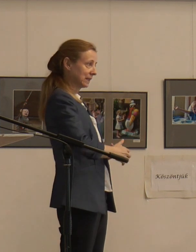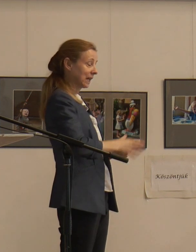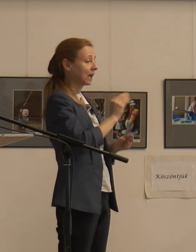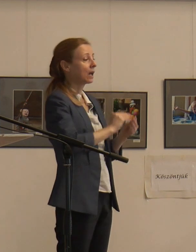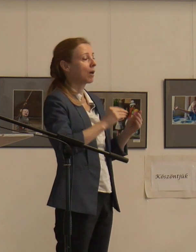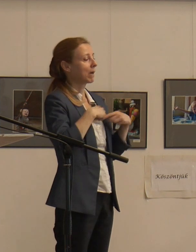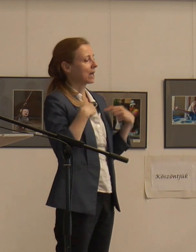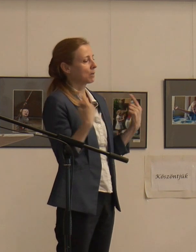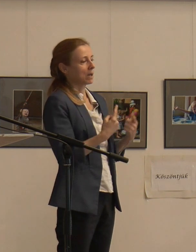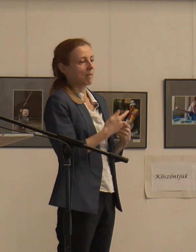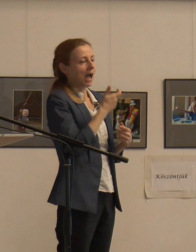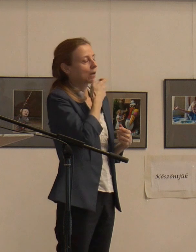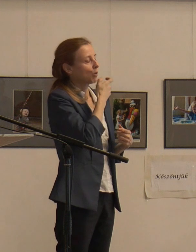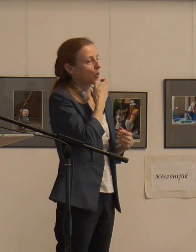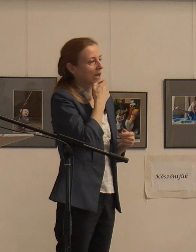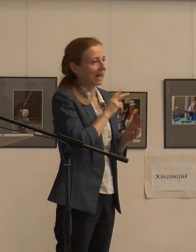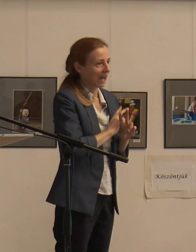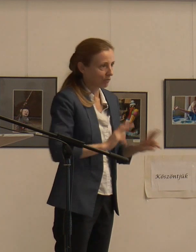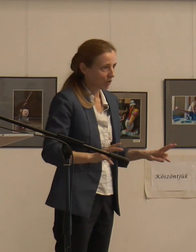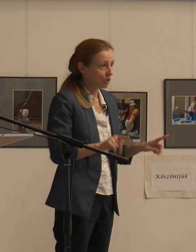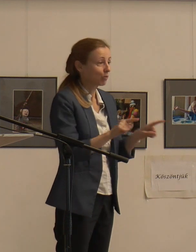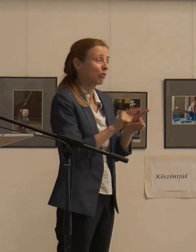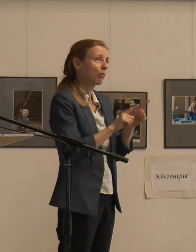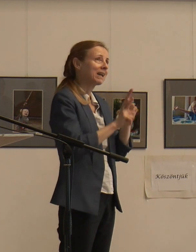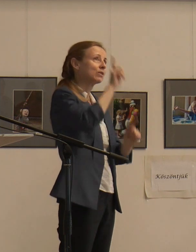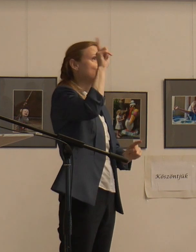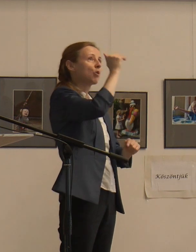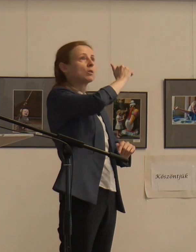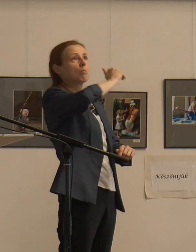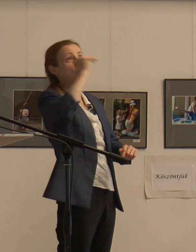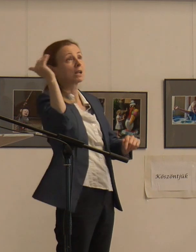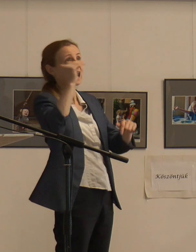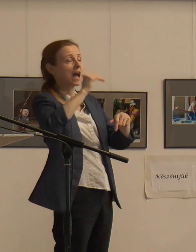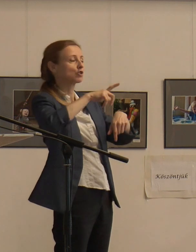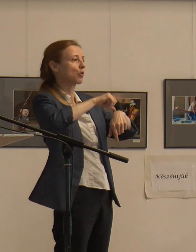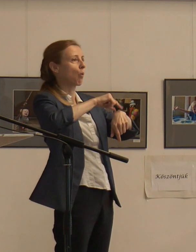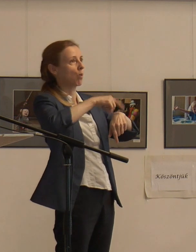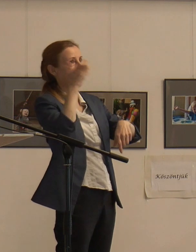Mert mi már olyan öregek vagyunk, mint fennfogadáson az tanulóinak.